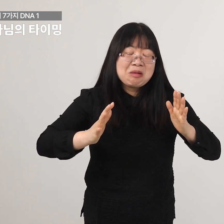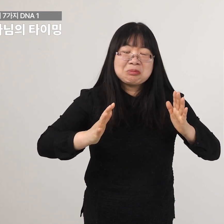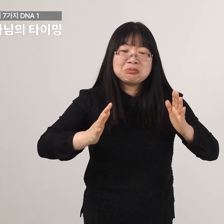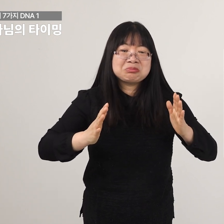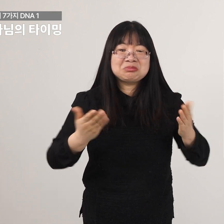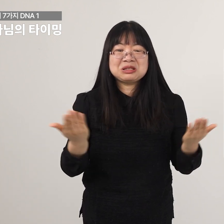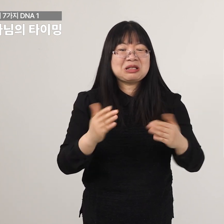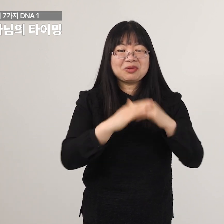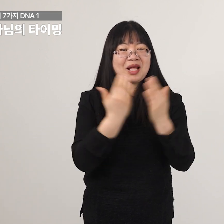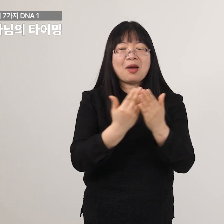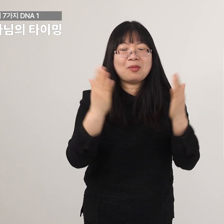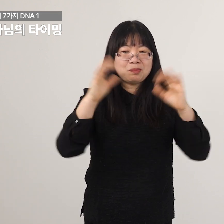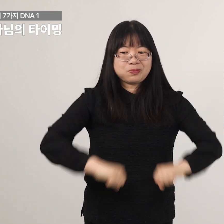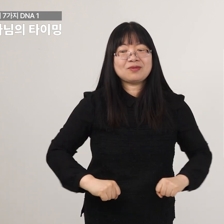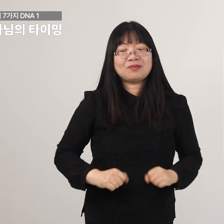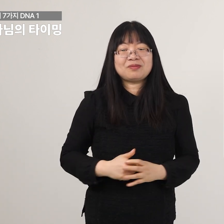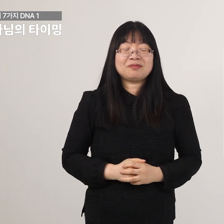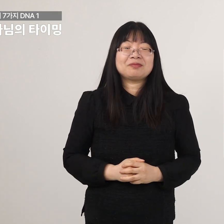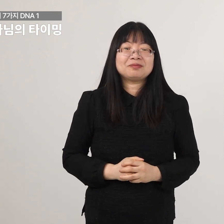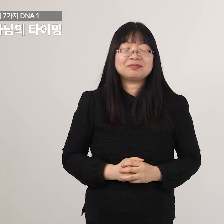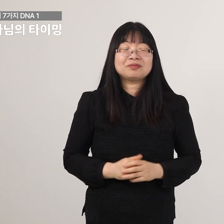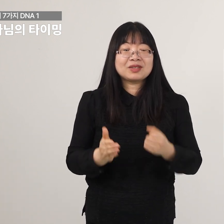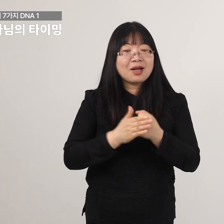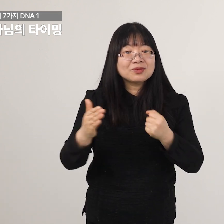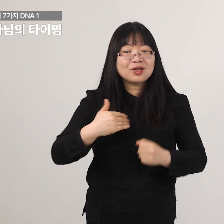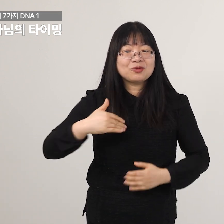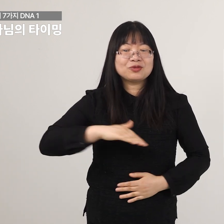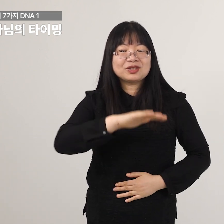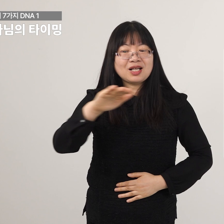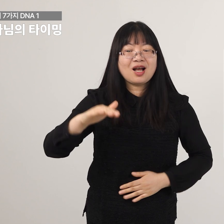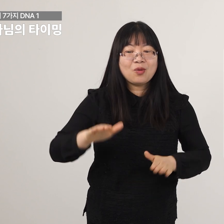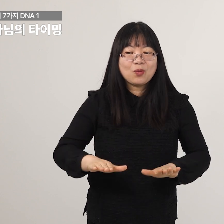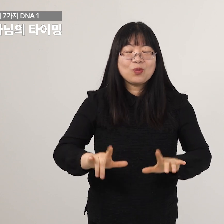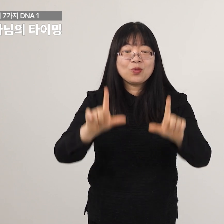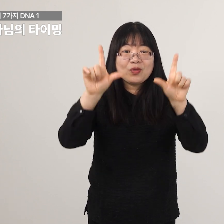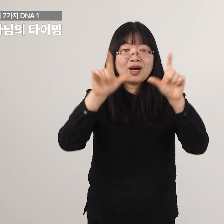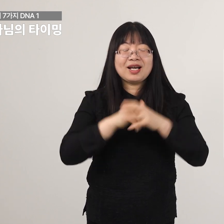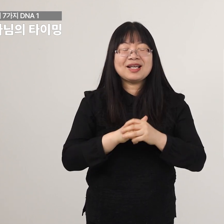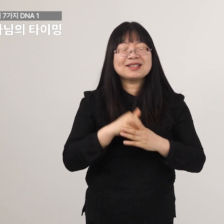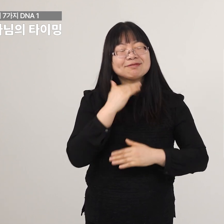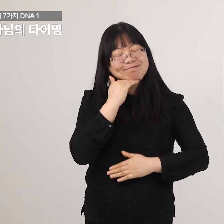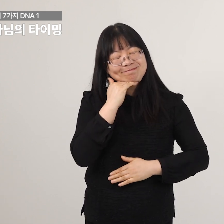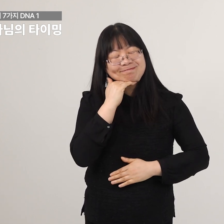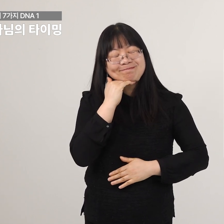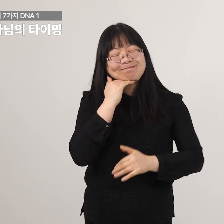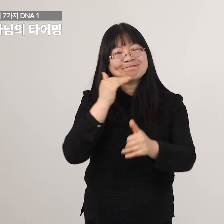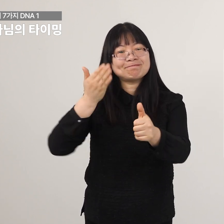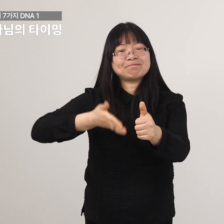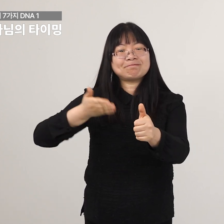일도 다 망가뜨려요. 그래서 우리가 올해는 좀 기다리십시다.